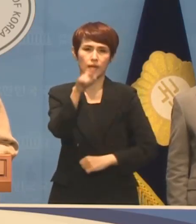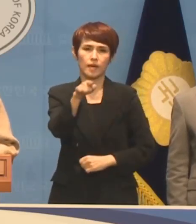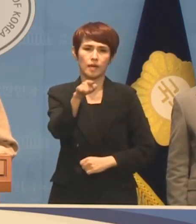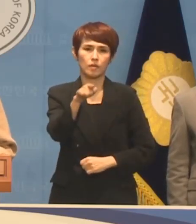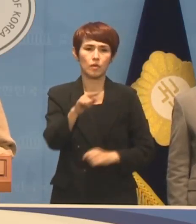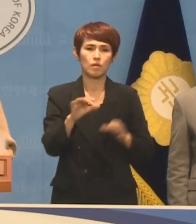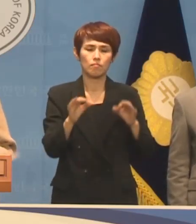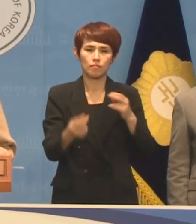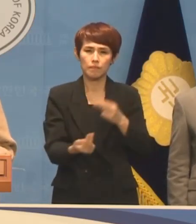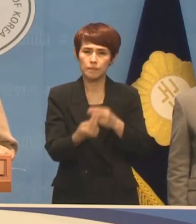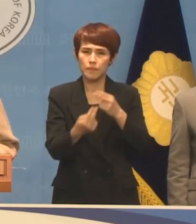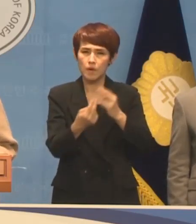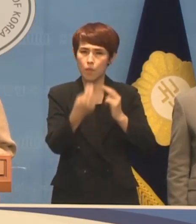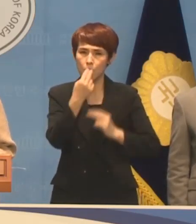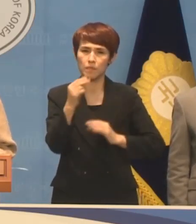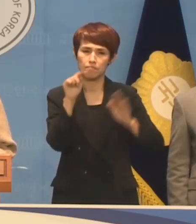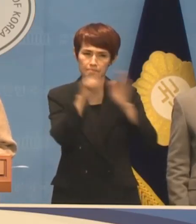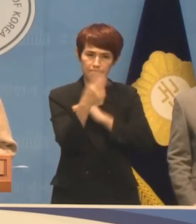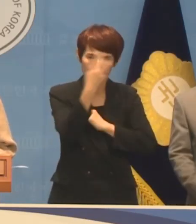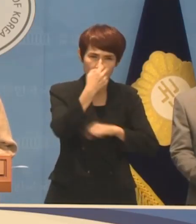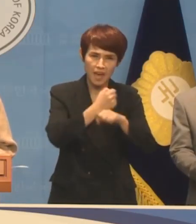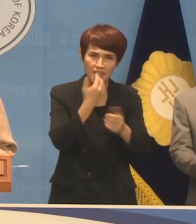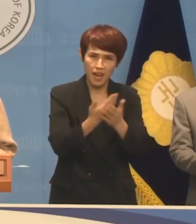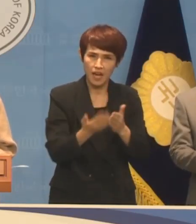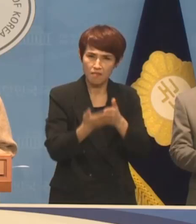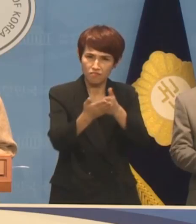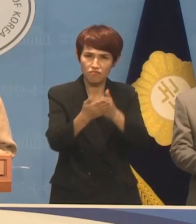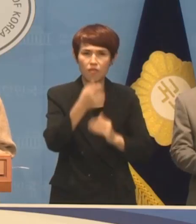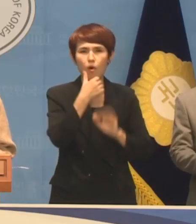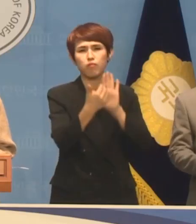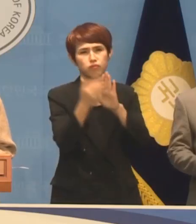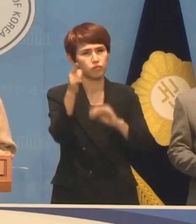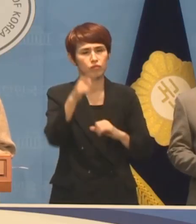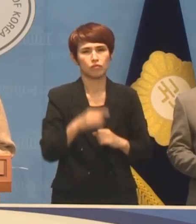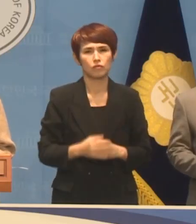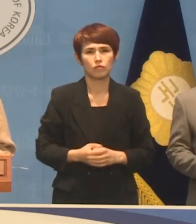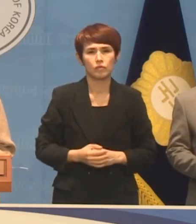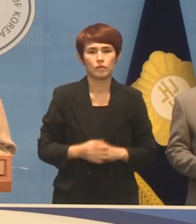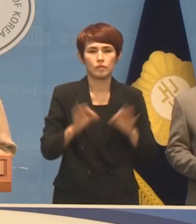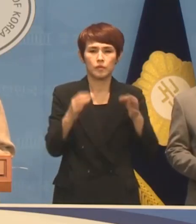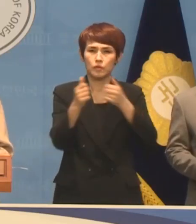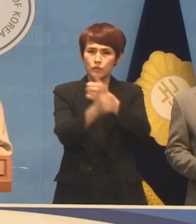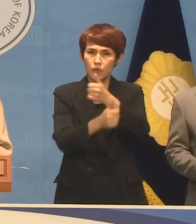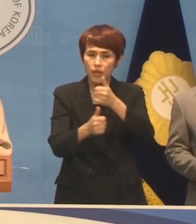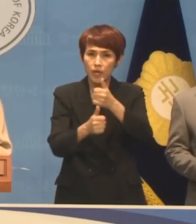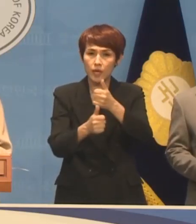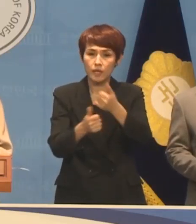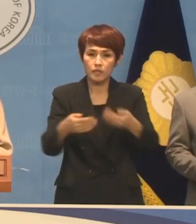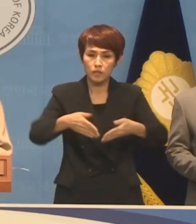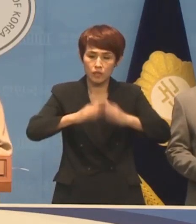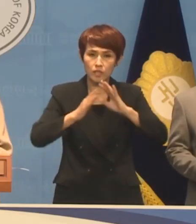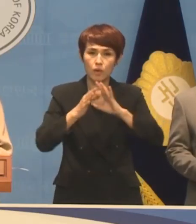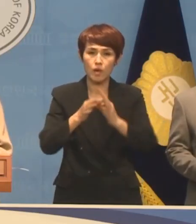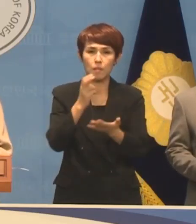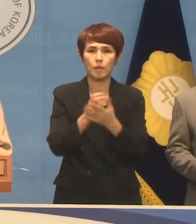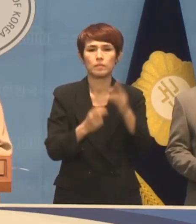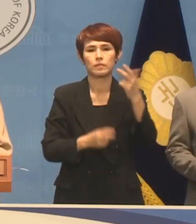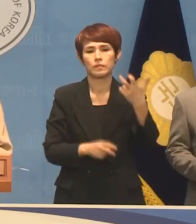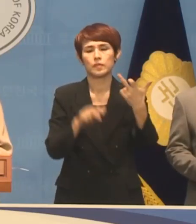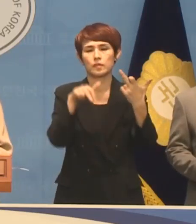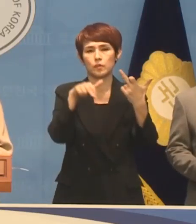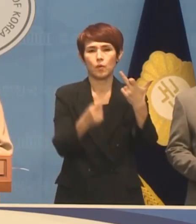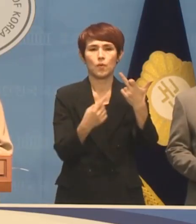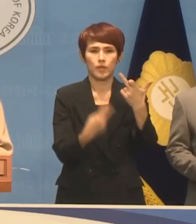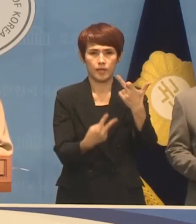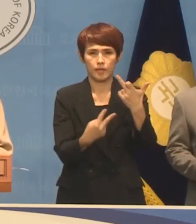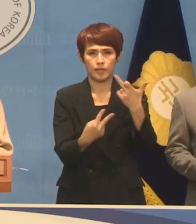예보의 실사 절차를 거부하는 이유입니다. 또한 금융위원회 설치에 관한 법률 제17조